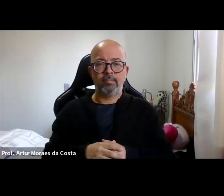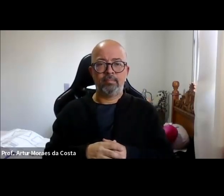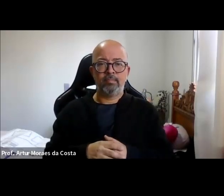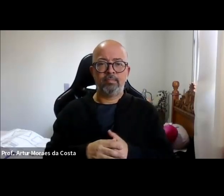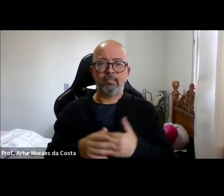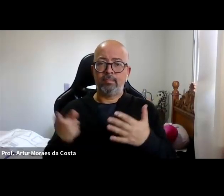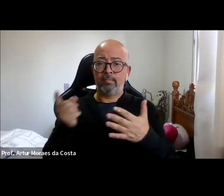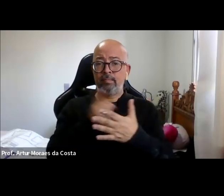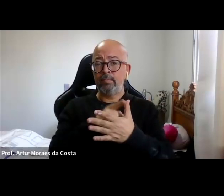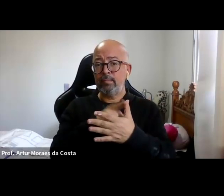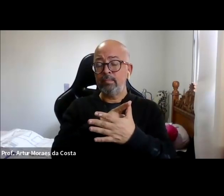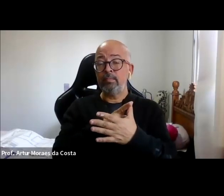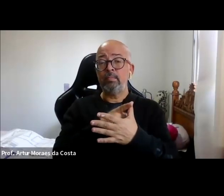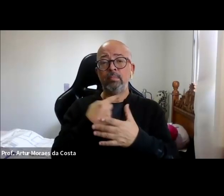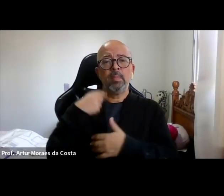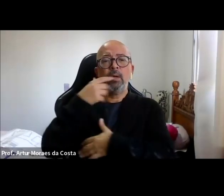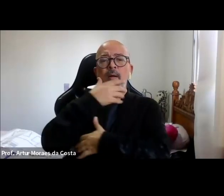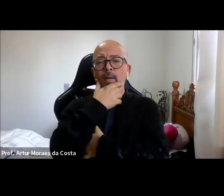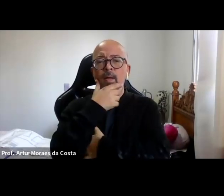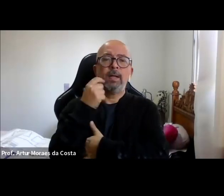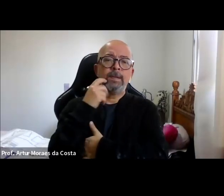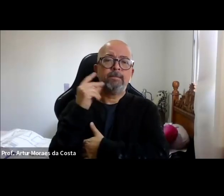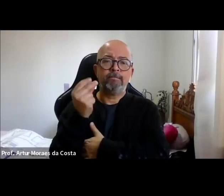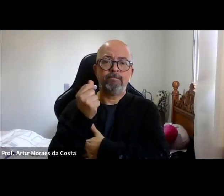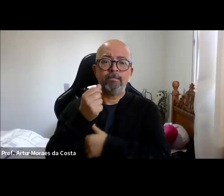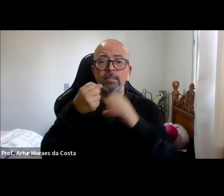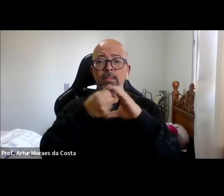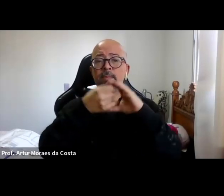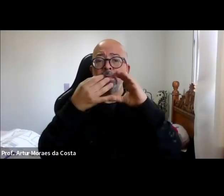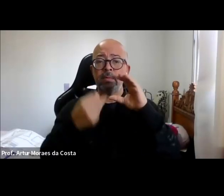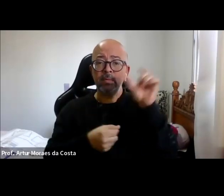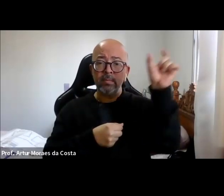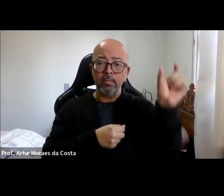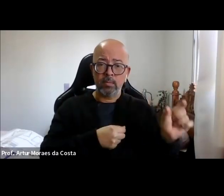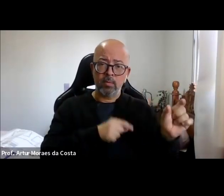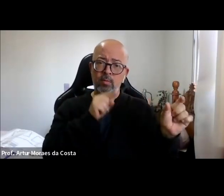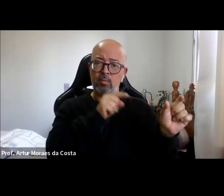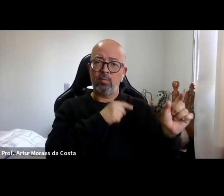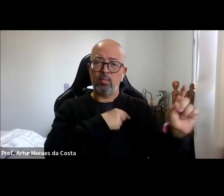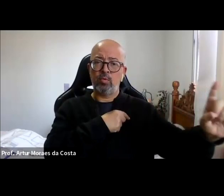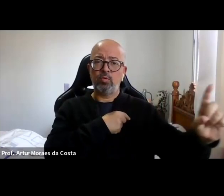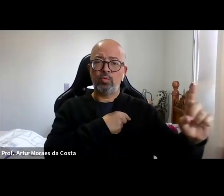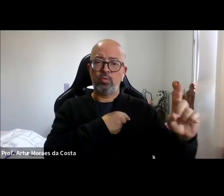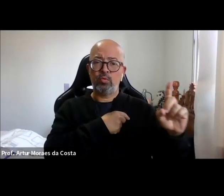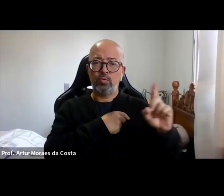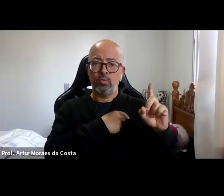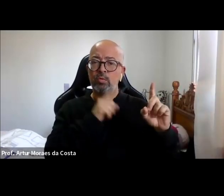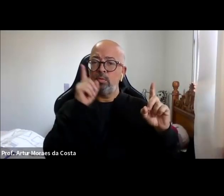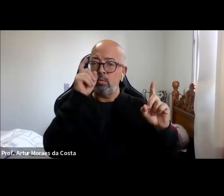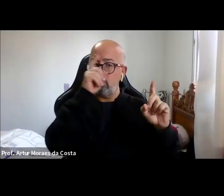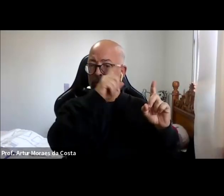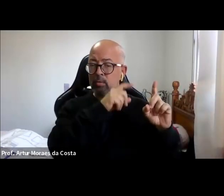personas para mí ha sido un gran reto y un aprendiz mene a través de los años Cómo describir